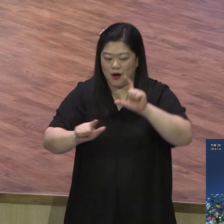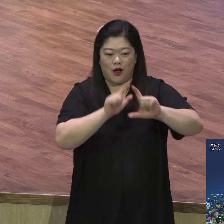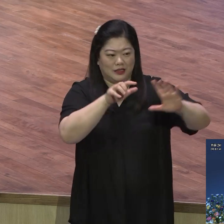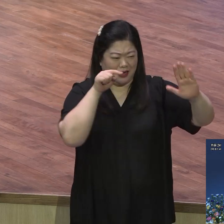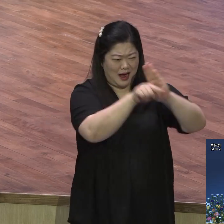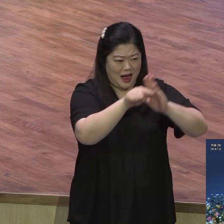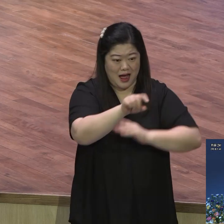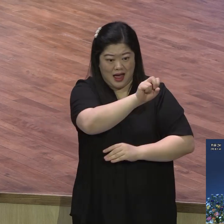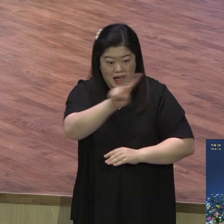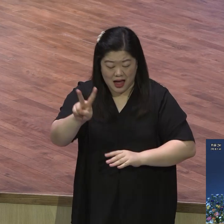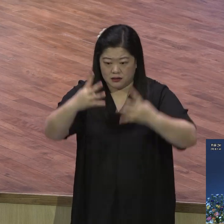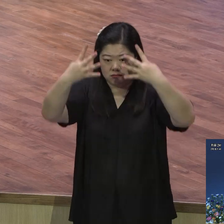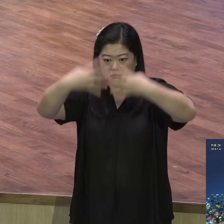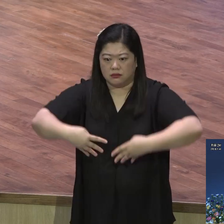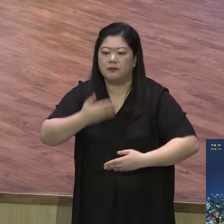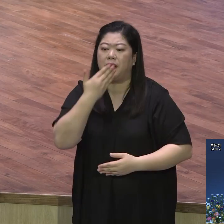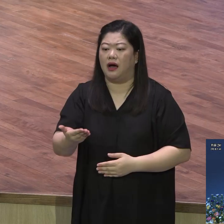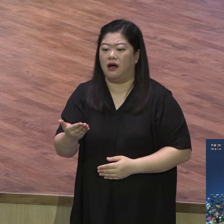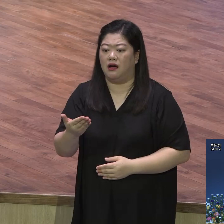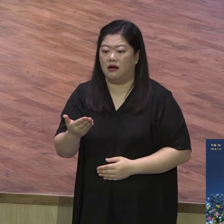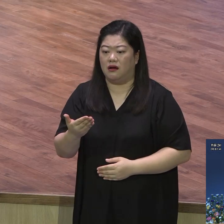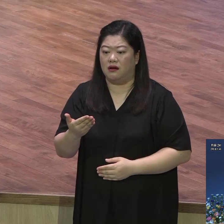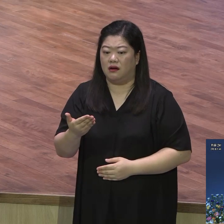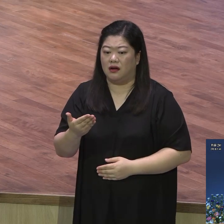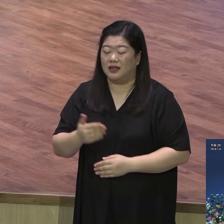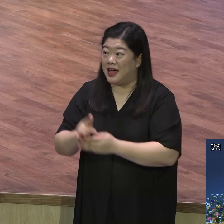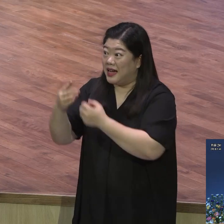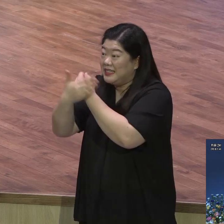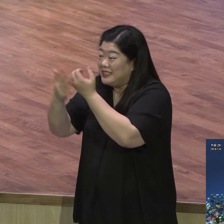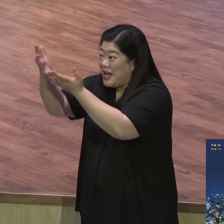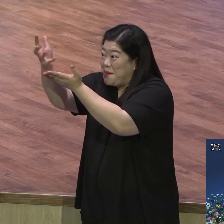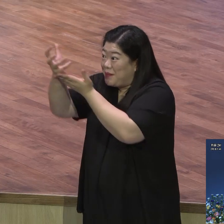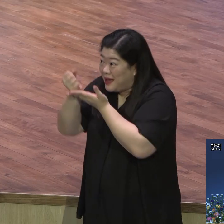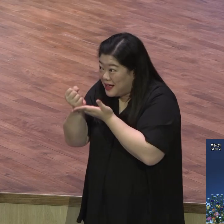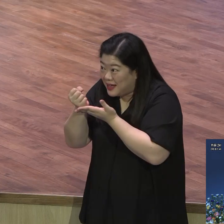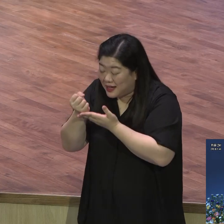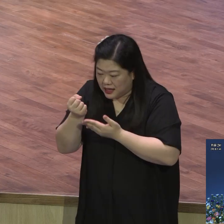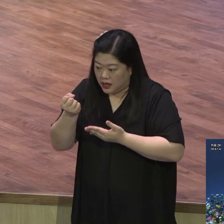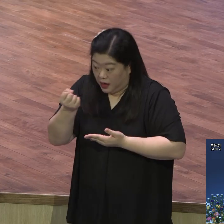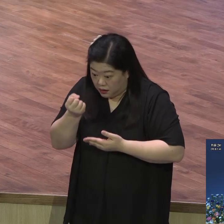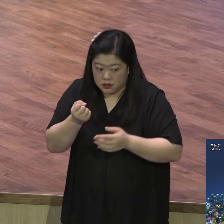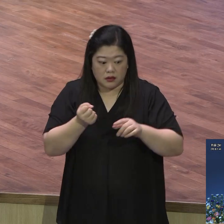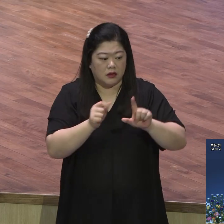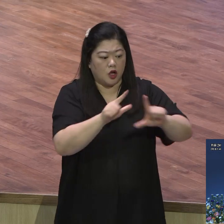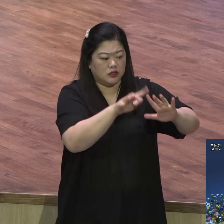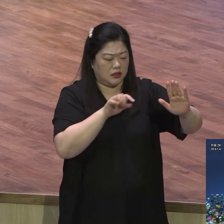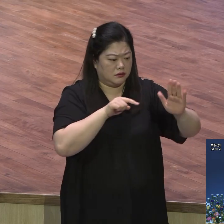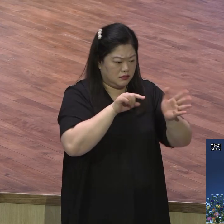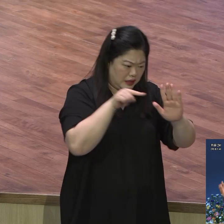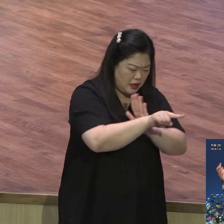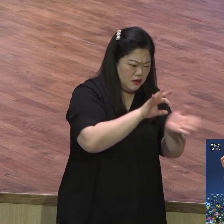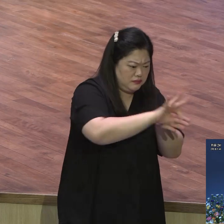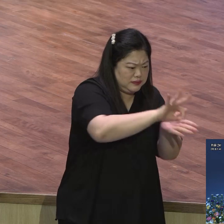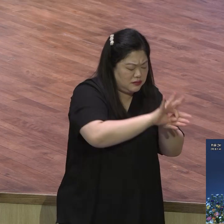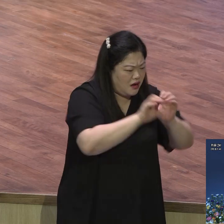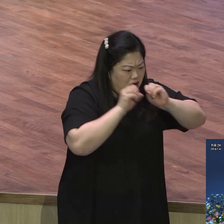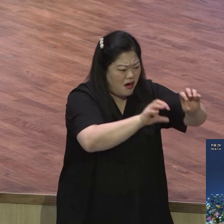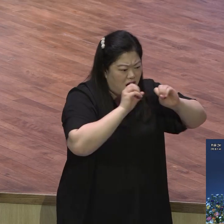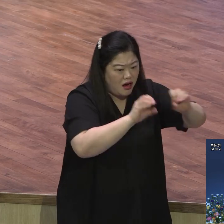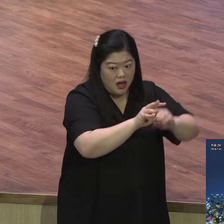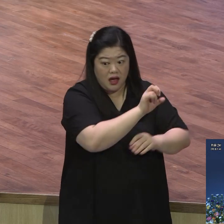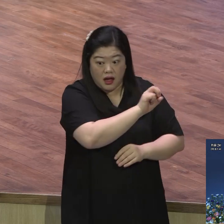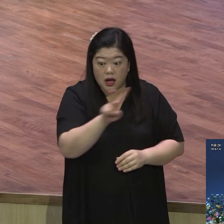된단 말이에요. 말씀을 받고 현장에 가서 응답받고 현장이 없다. 응답이 없는 겁니다. 말씀은 은혜를